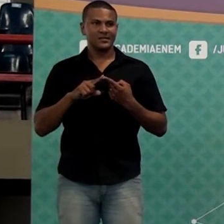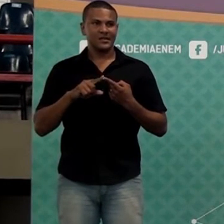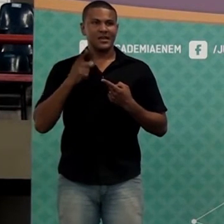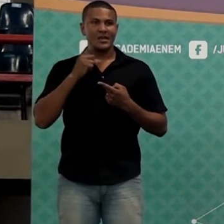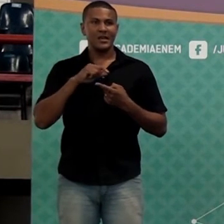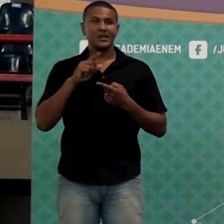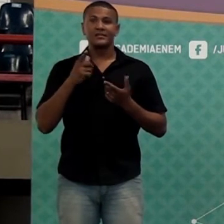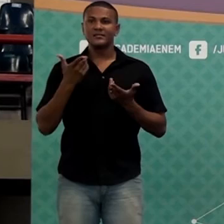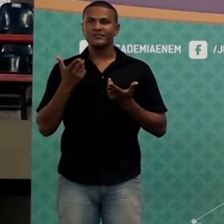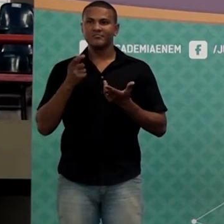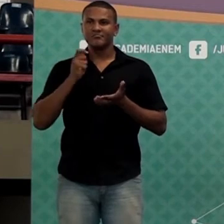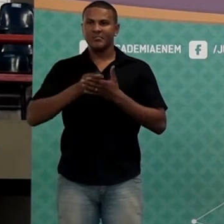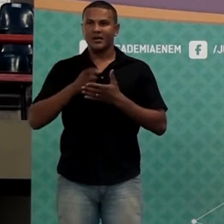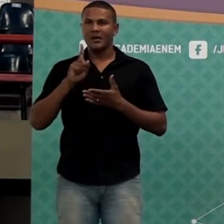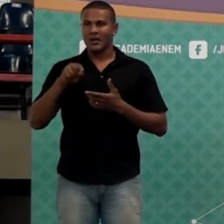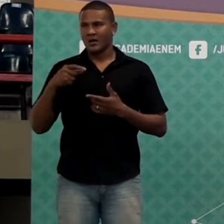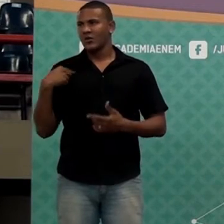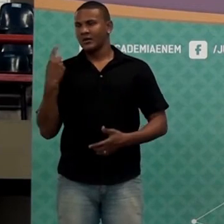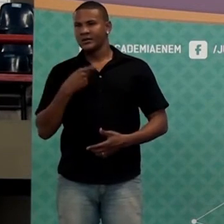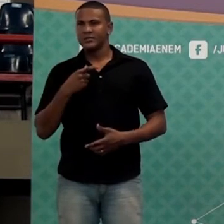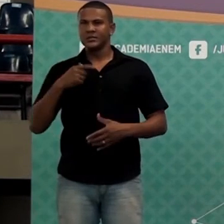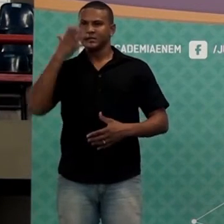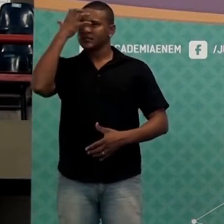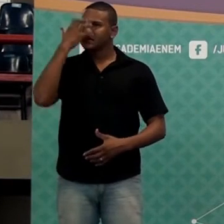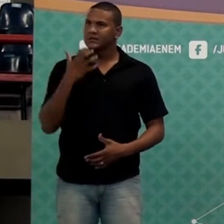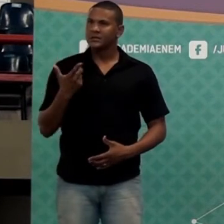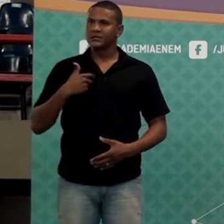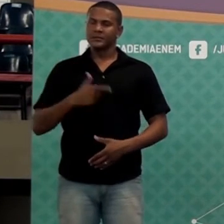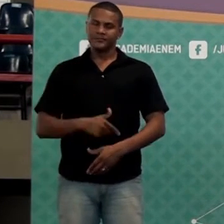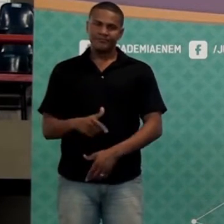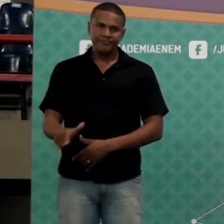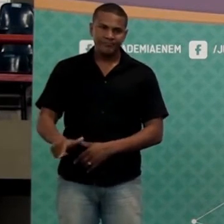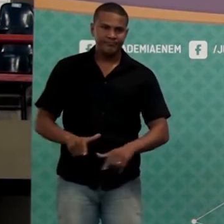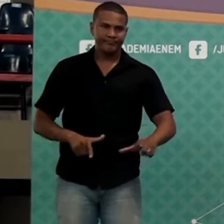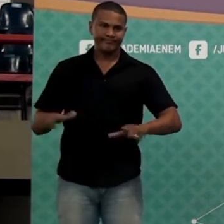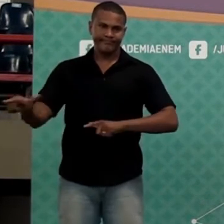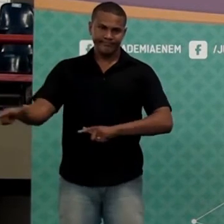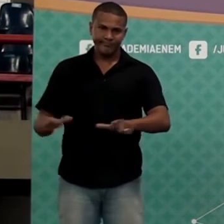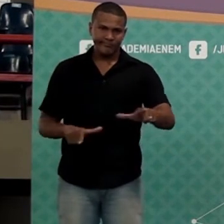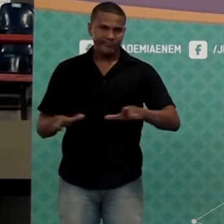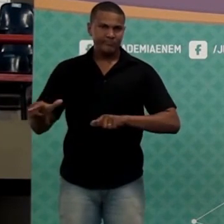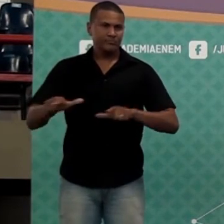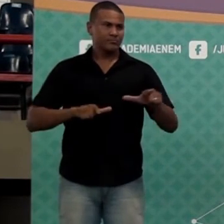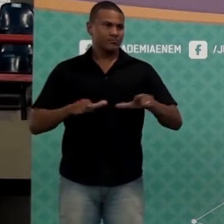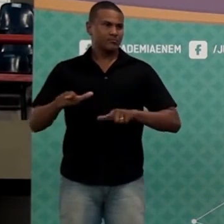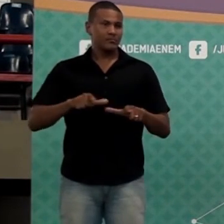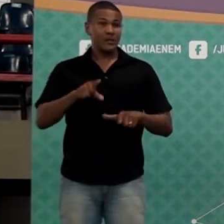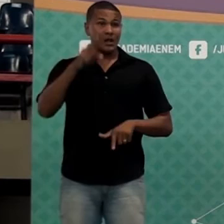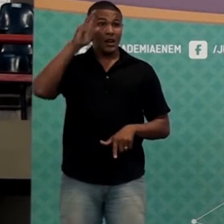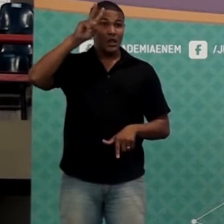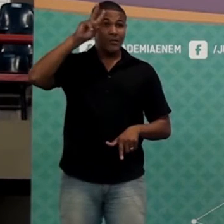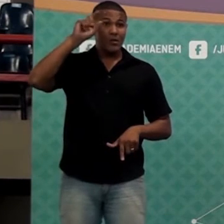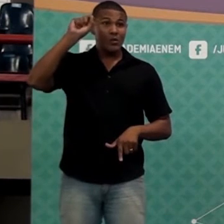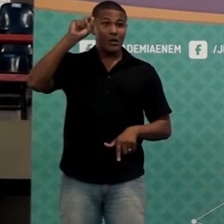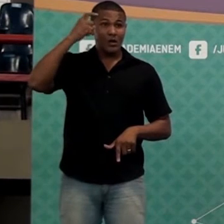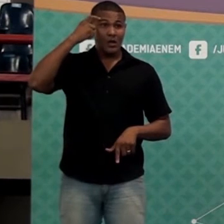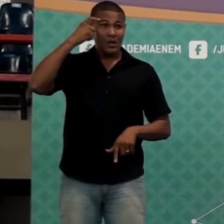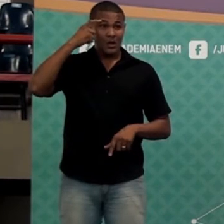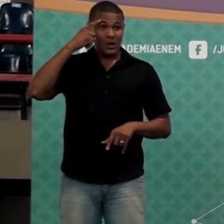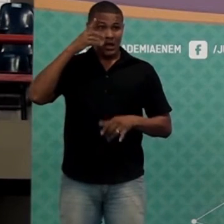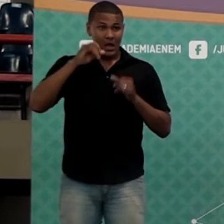que somos servos, burgueses, vamos ter que trabalhar. Lembrando que você tem que tirar da sua mente, a burguesia é